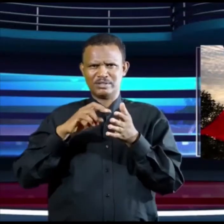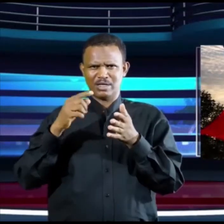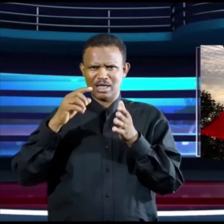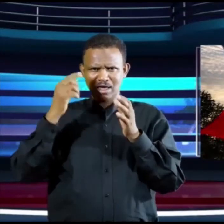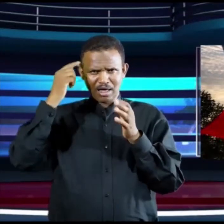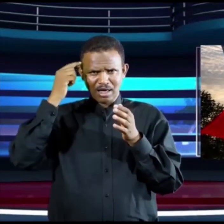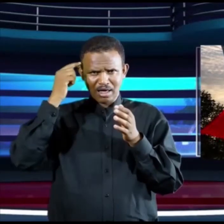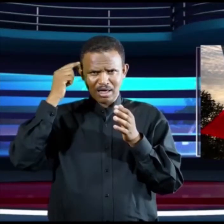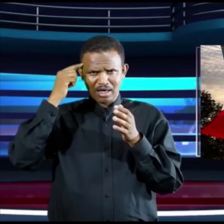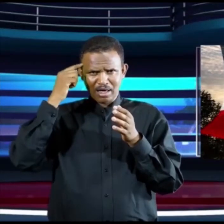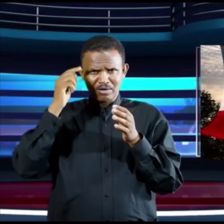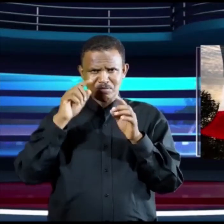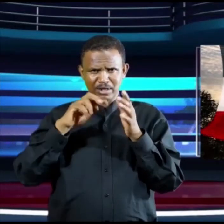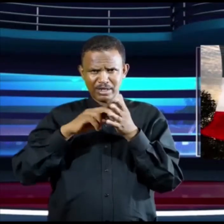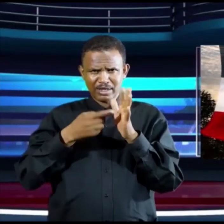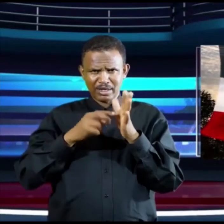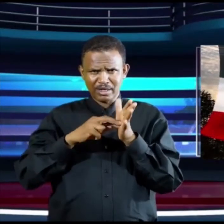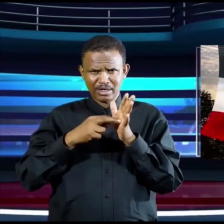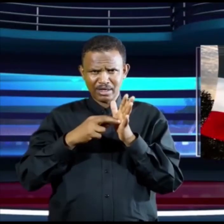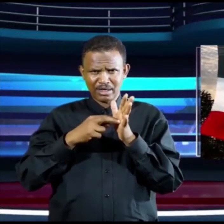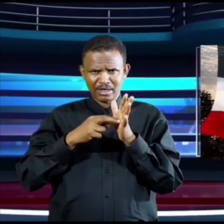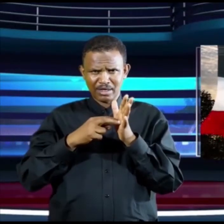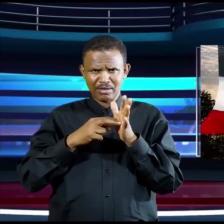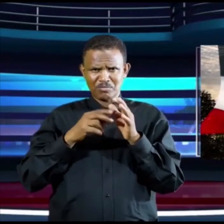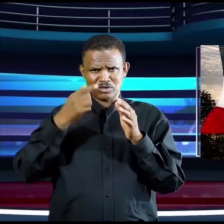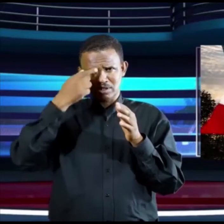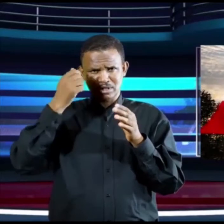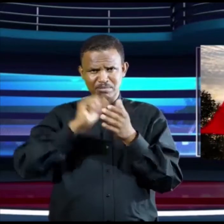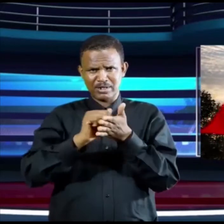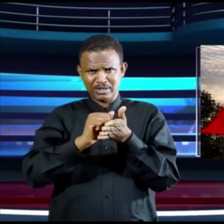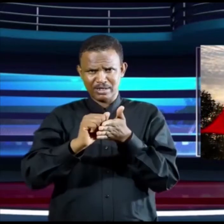Kalamirtay e maanay say marki qarsula.